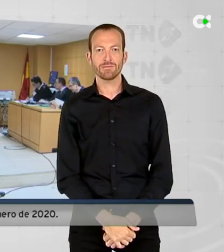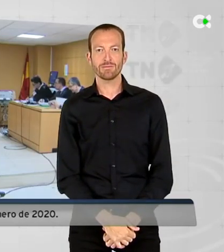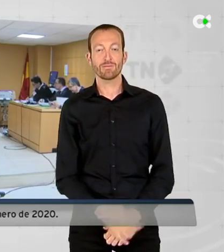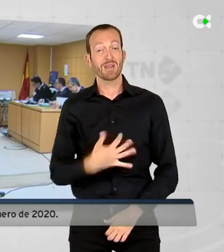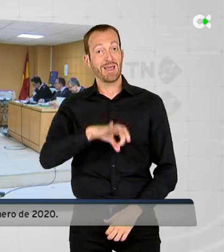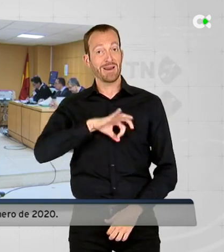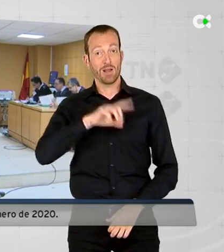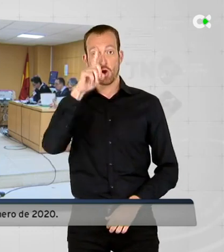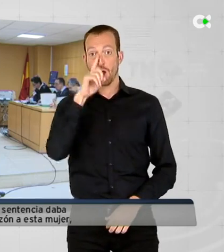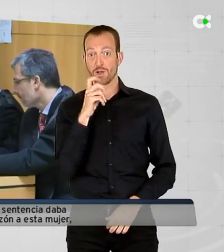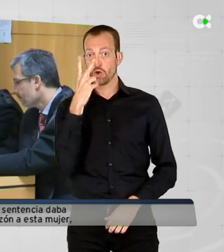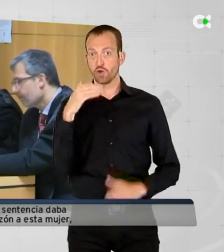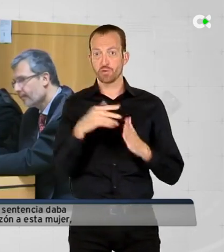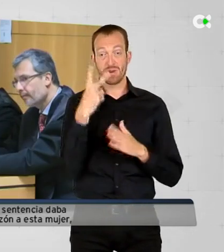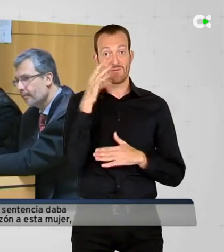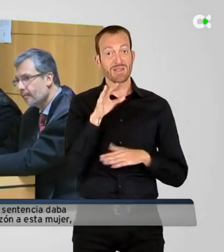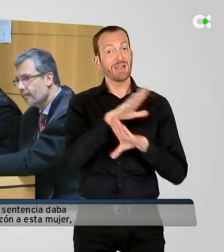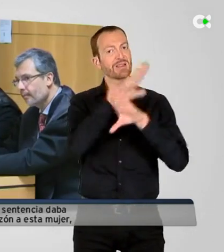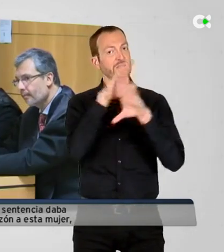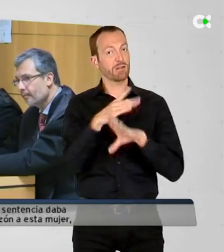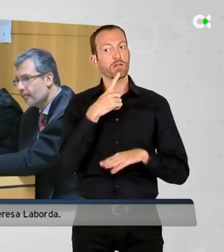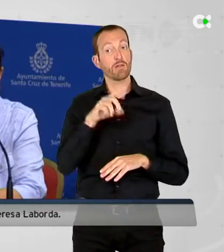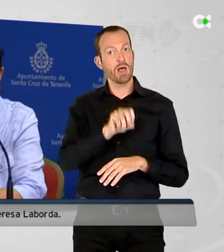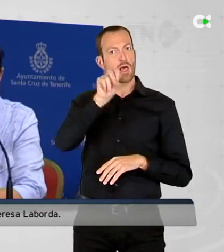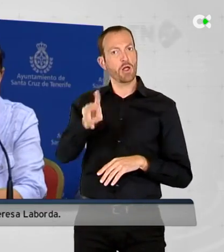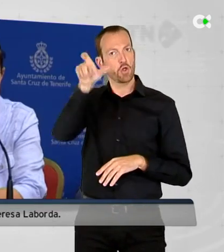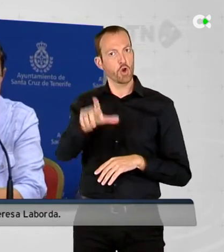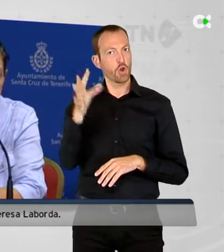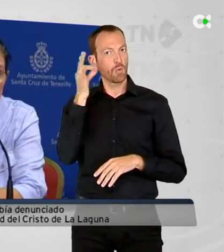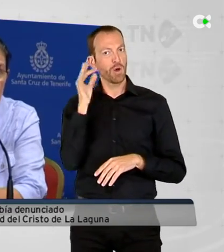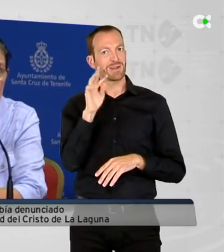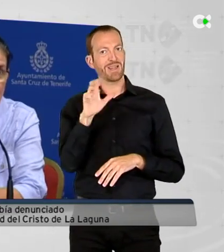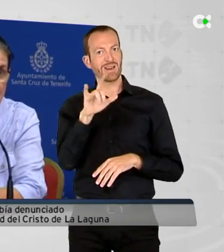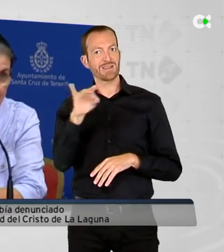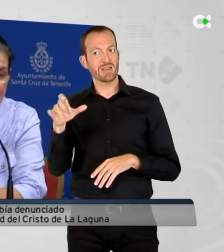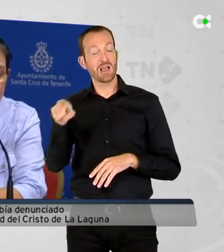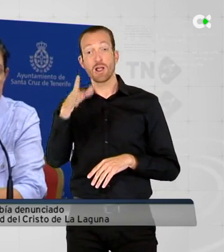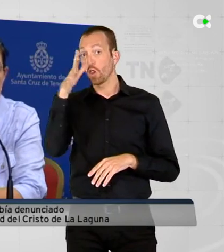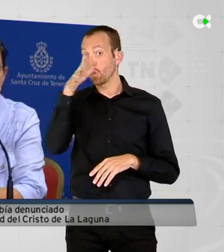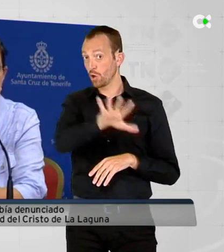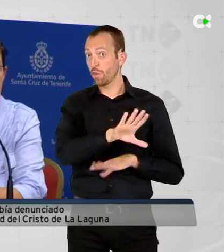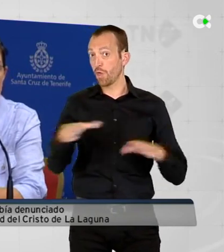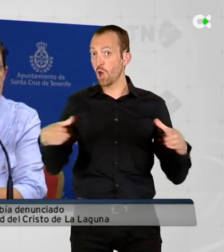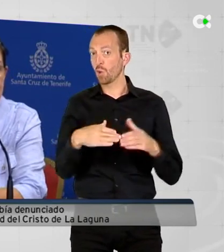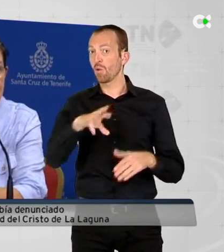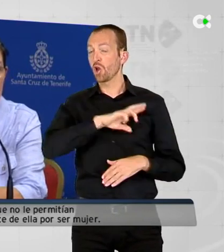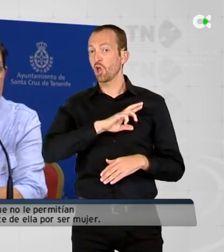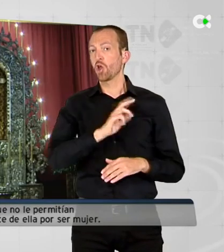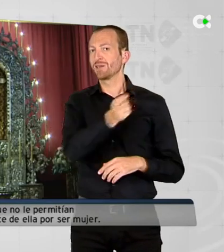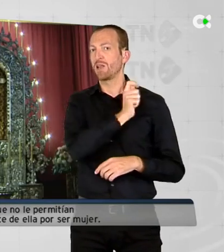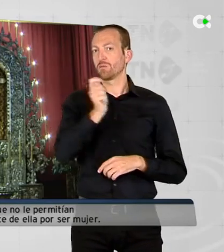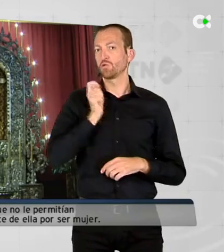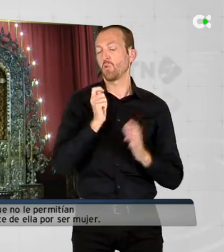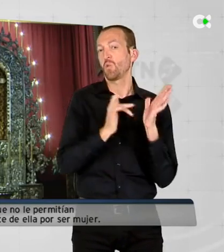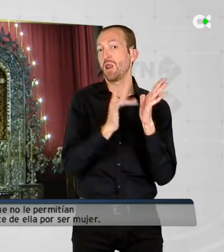Enero de 2020, una sentencia daba la razón a esta mujer, Teresa Laborda. Había denunciado a la esclavitud del Cristo de la Laguna porque